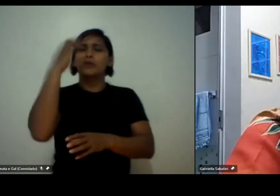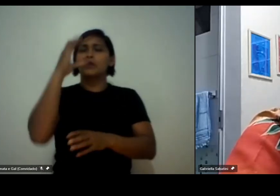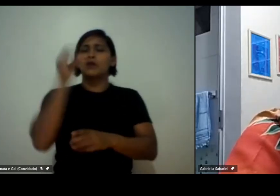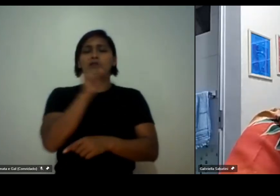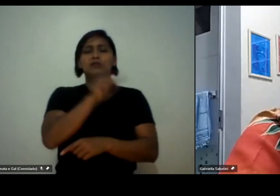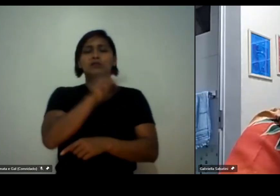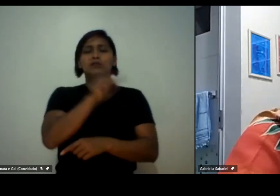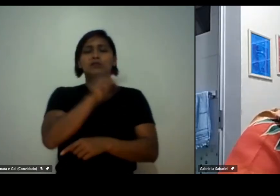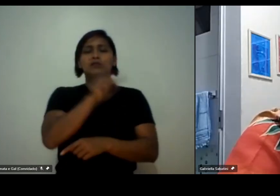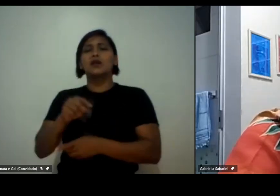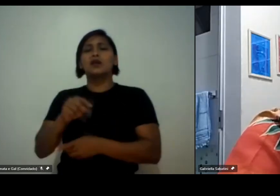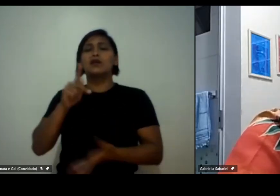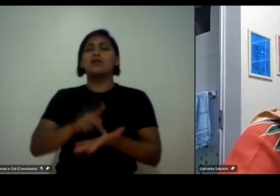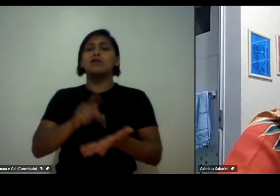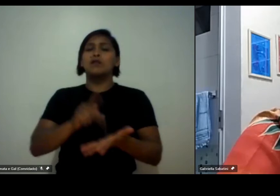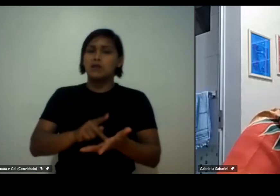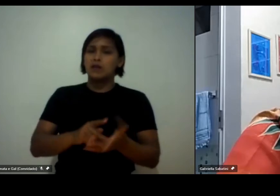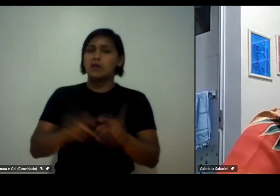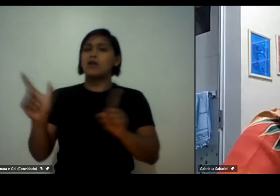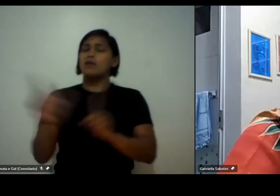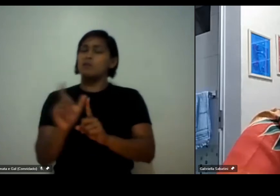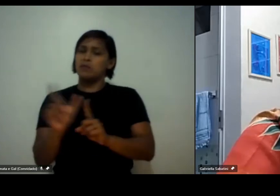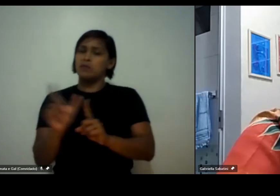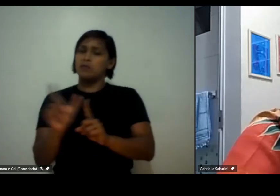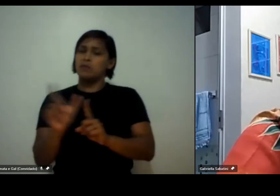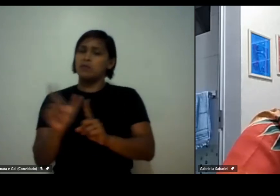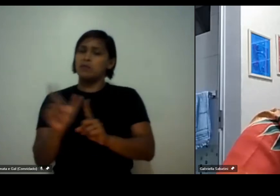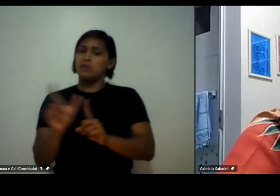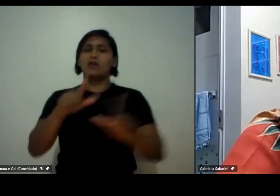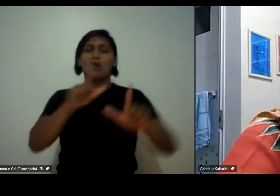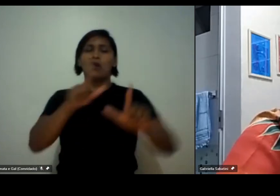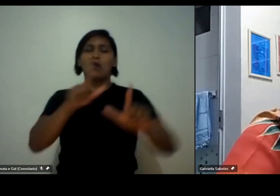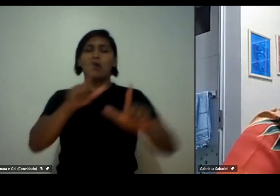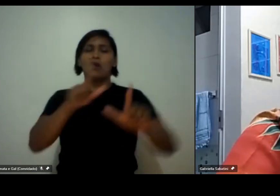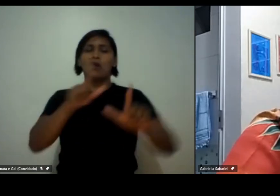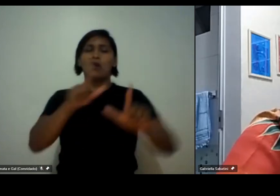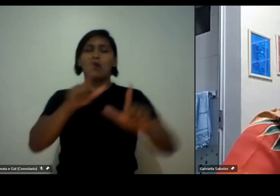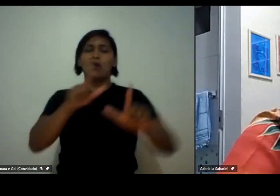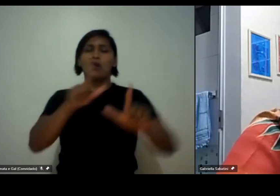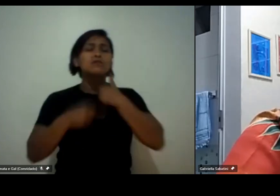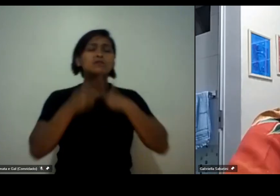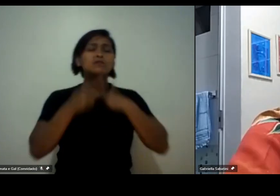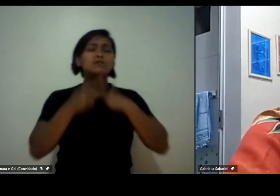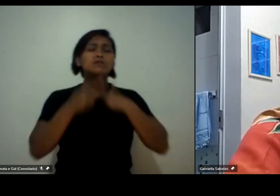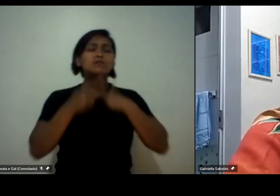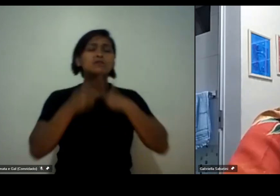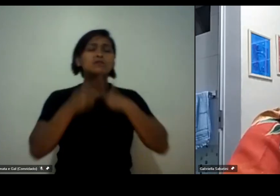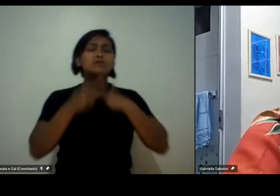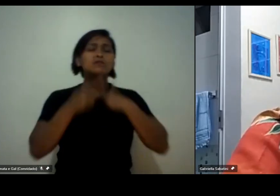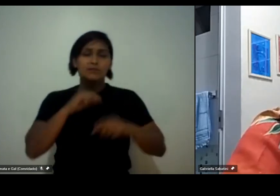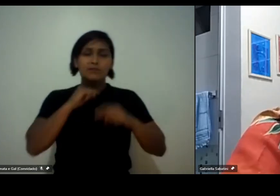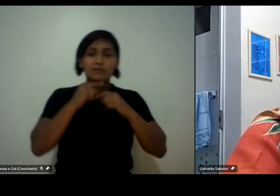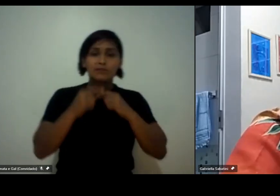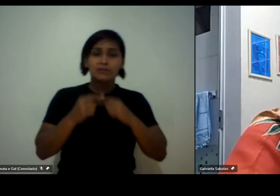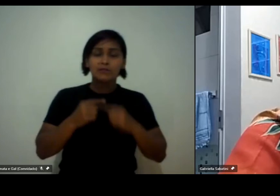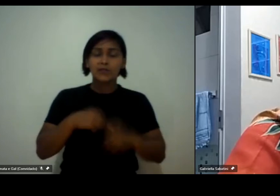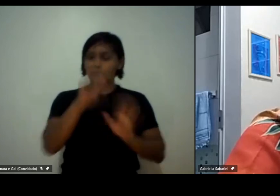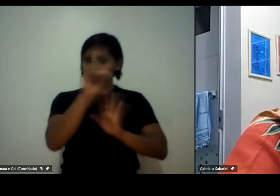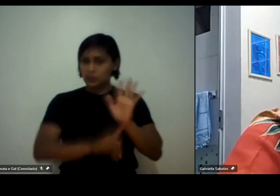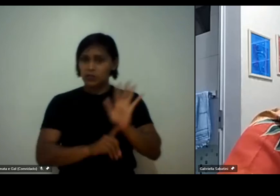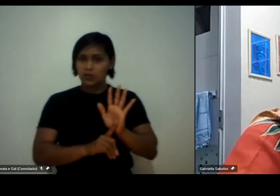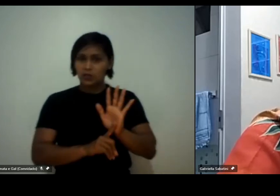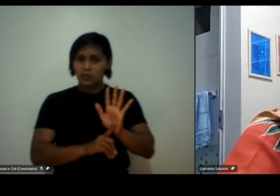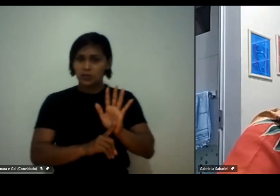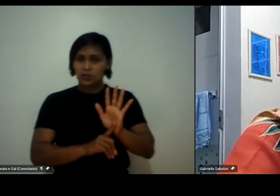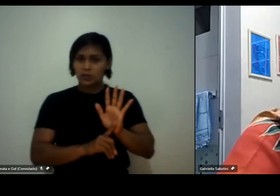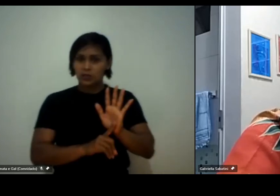realidade? Talvez a palavra ser, com letras engolidas pela agonia e pelo desejo. Seria direito? Não uma